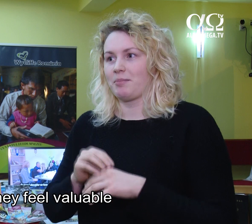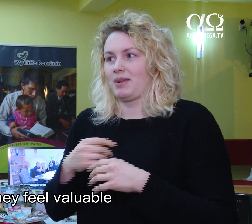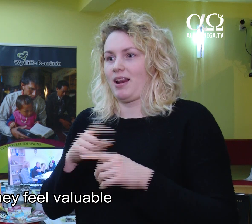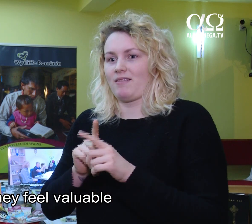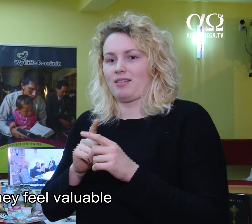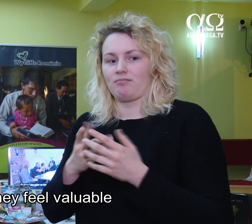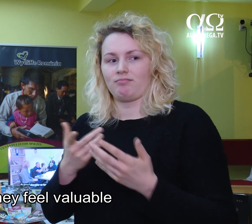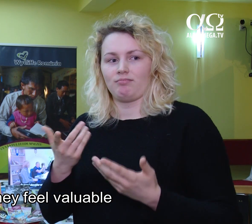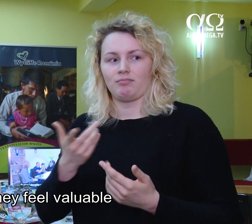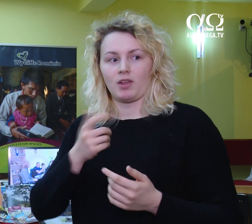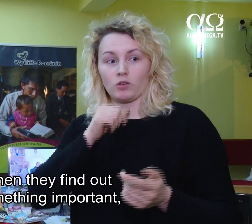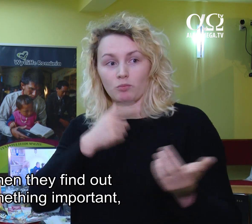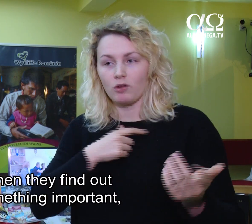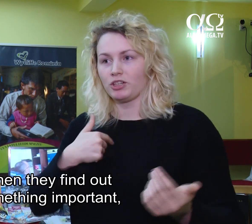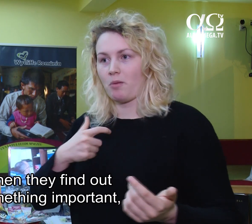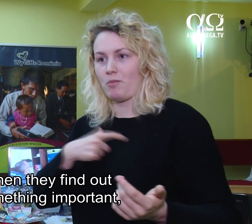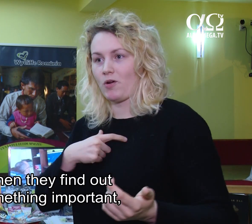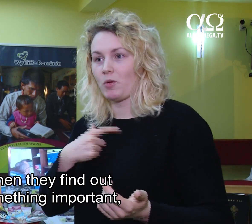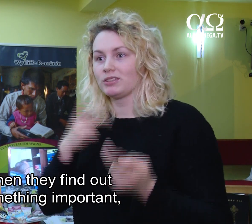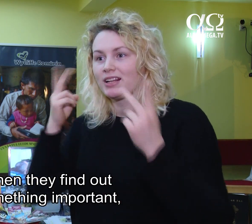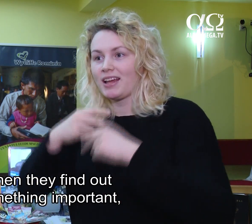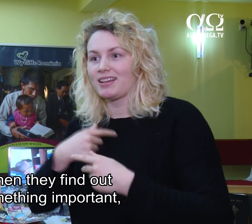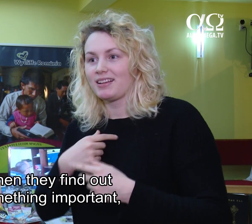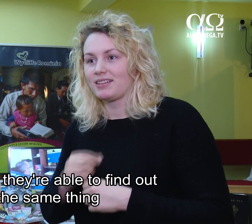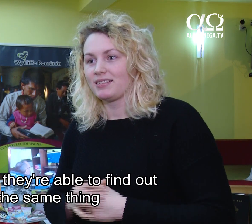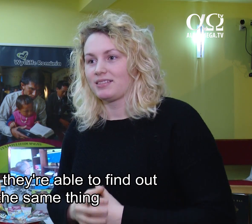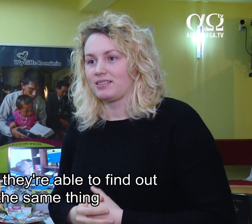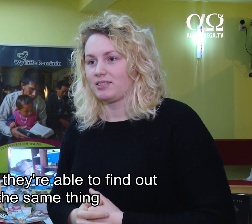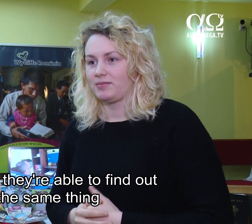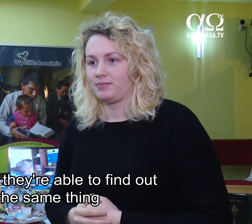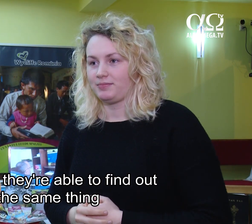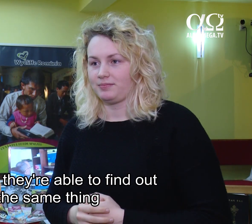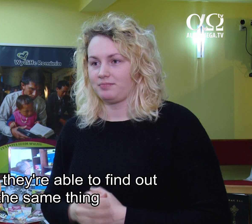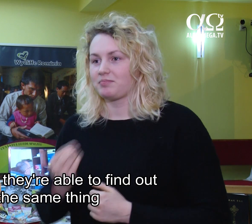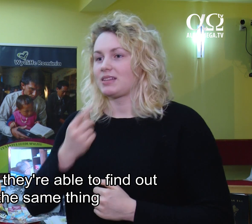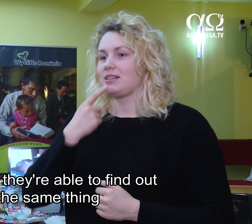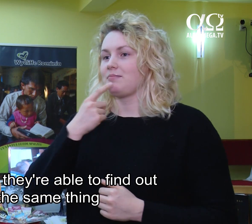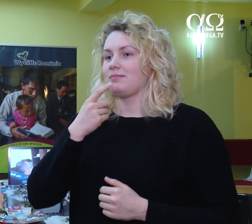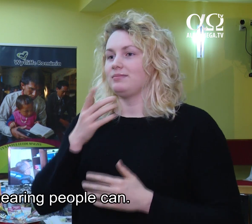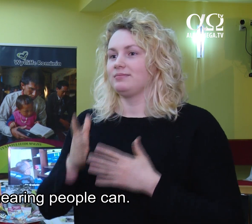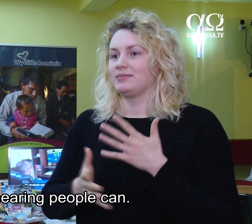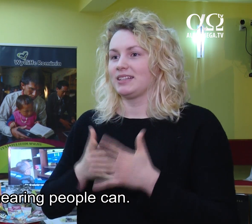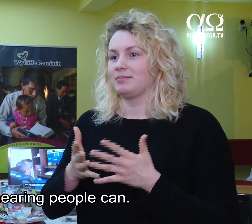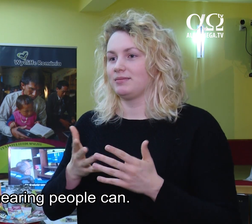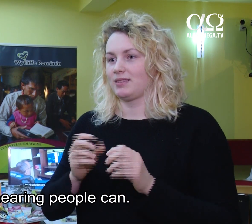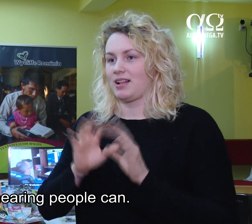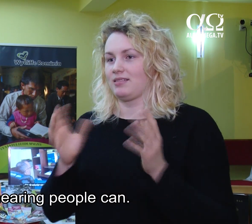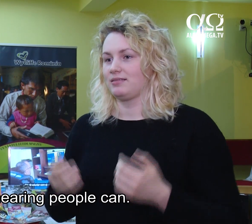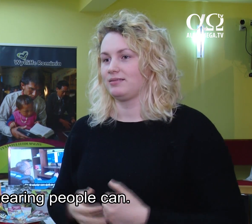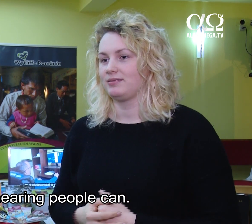informația importantă, se simt de valoare, se simt că, uite, dacă un auzitor poate, și eu pot, și eu pot să află aceste informații,